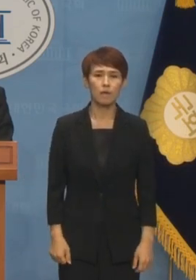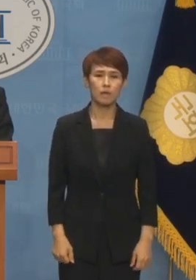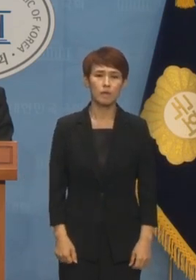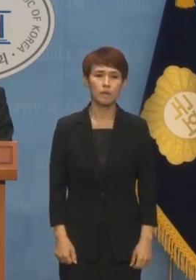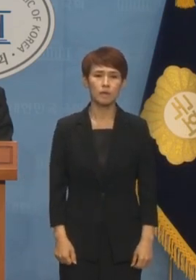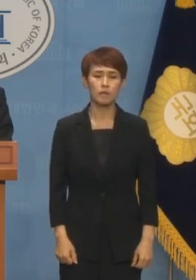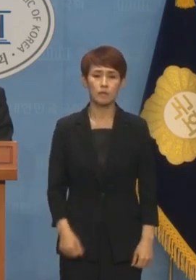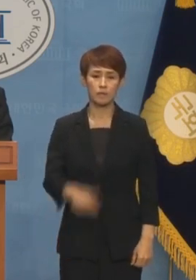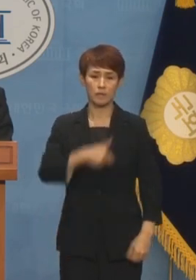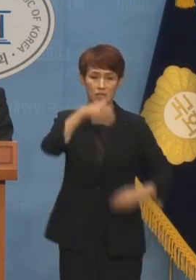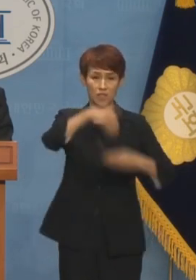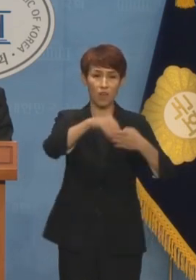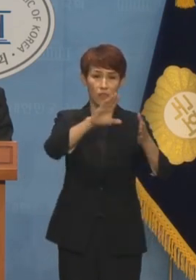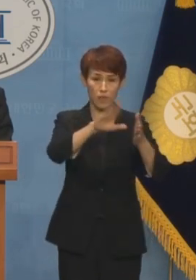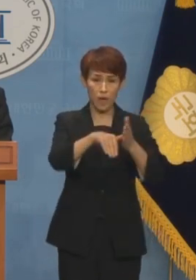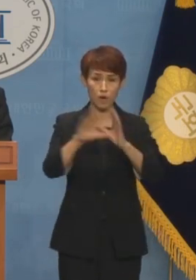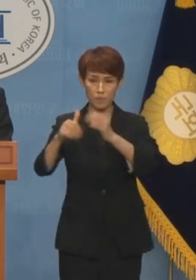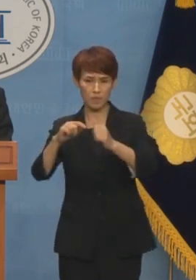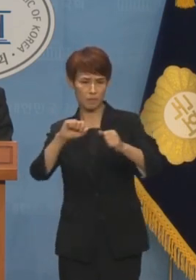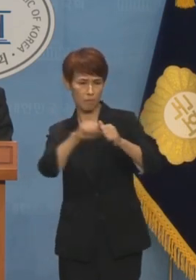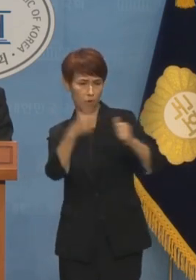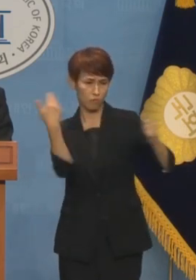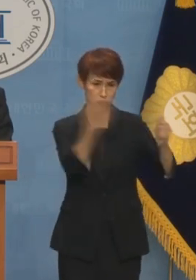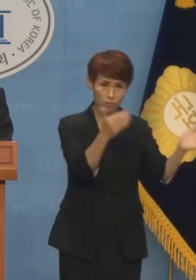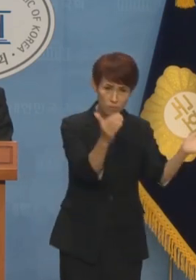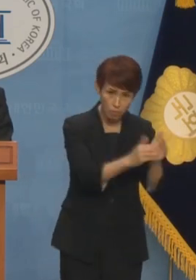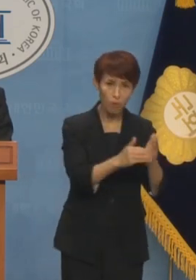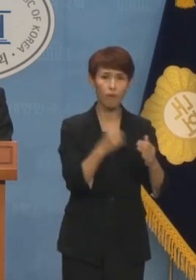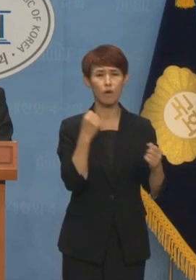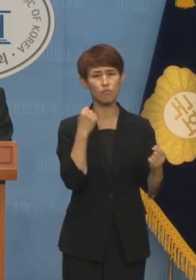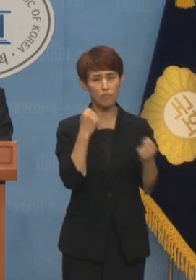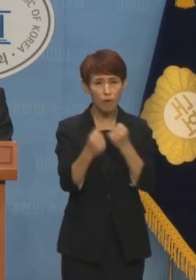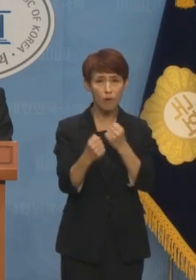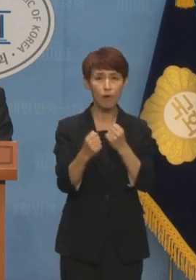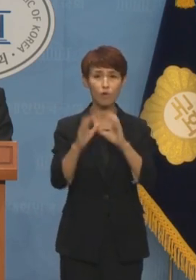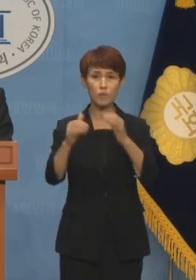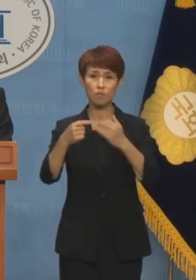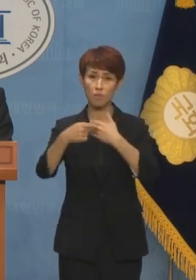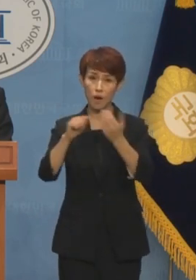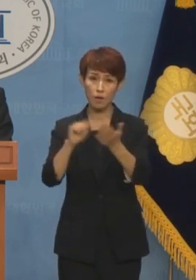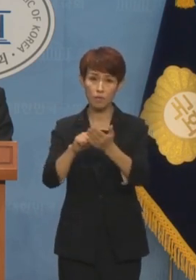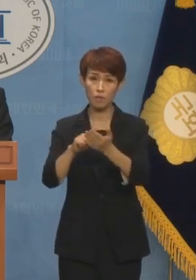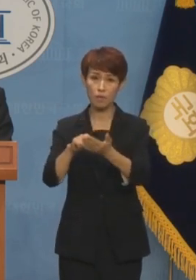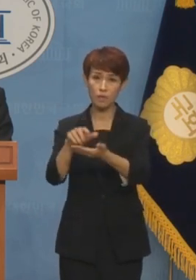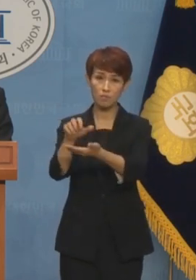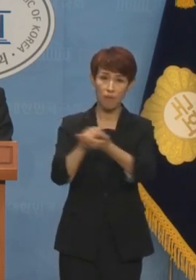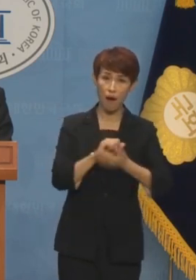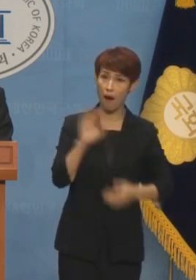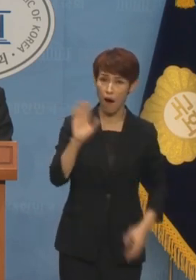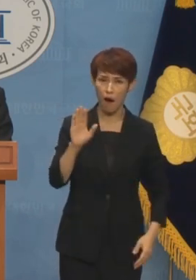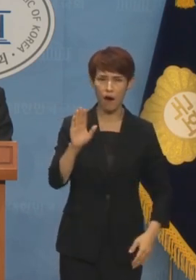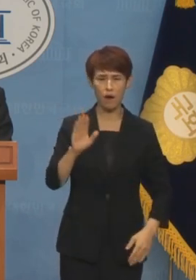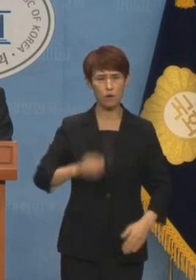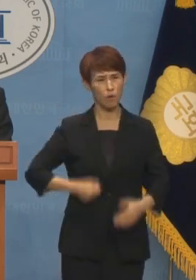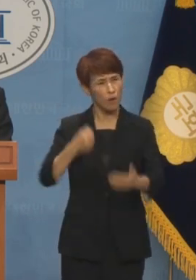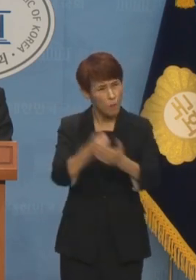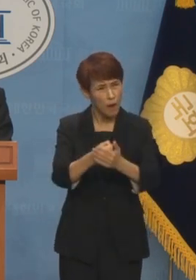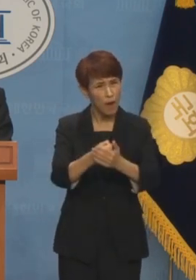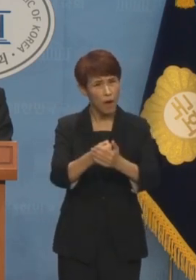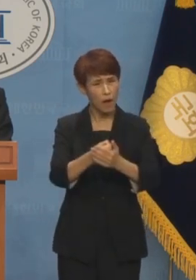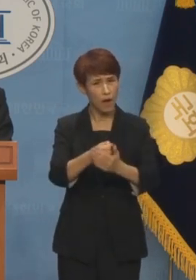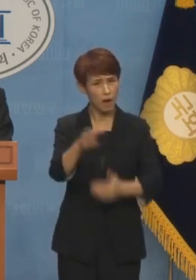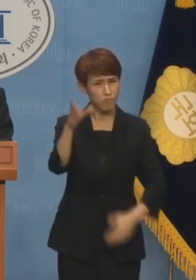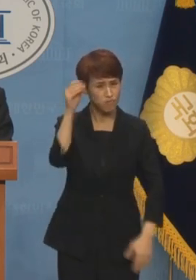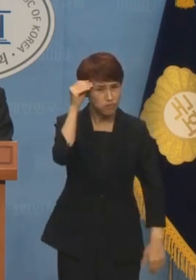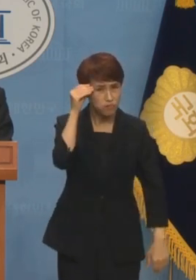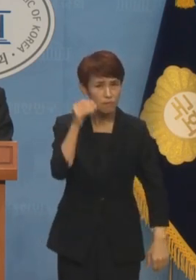총선에서 국민께 혹독하게 심판받고도 민의를 거부하겠다니 용감한 것인지 무모한 것인지